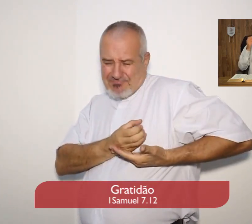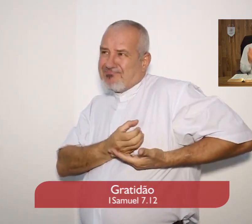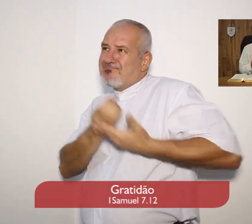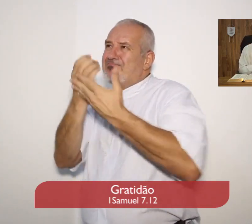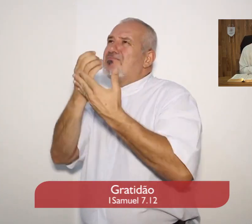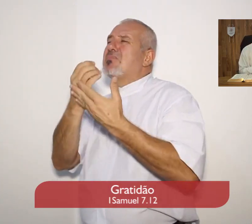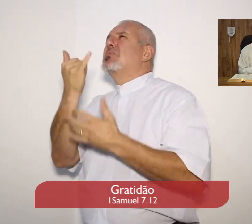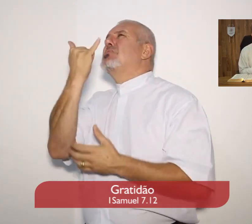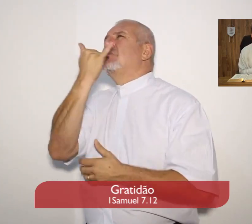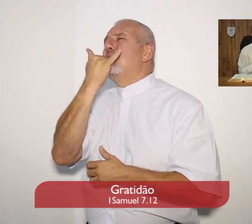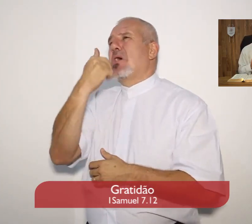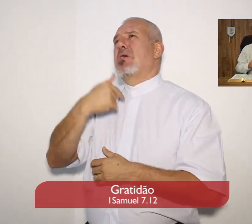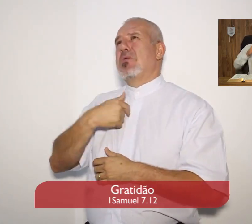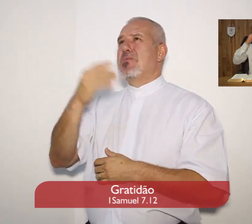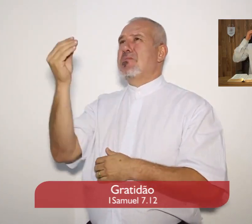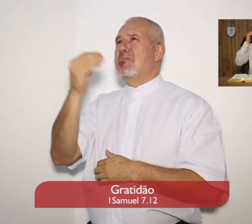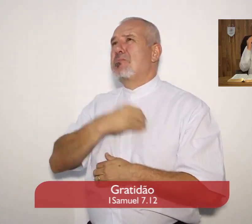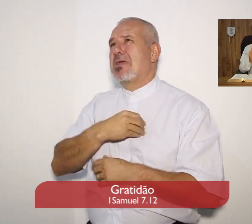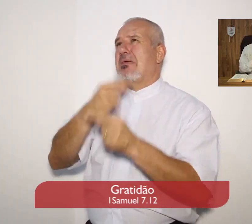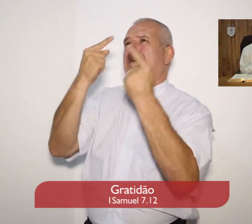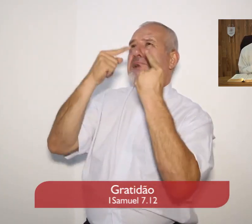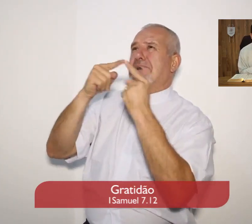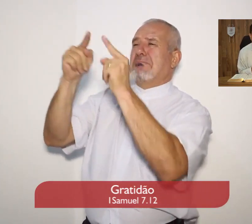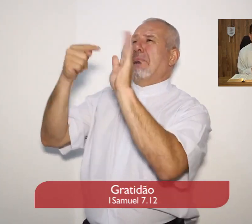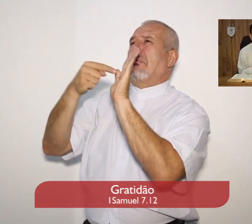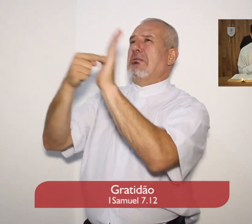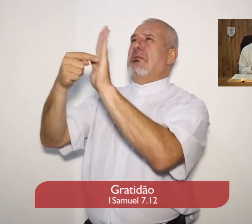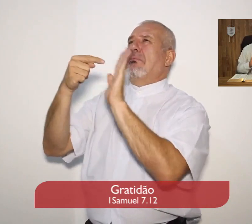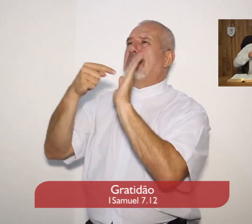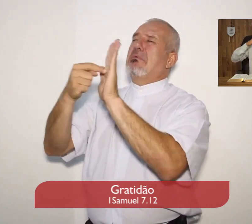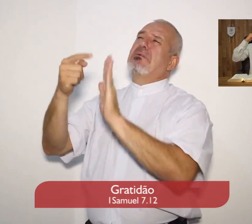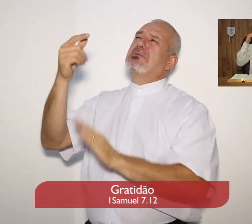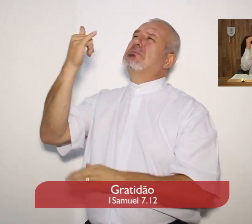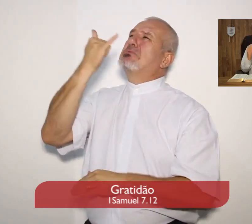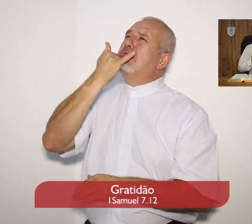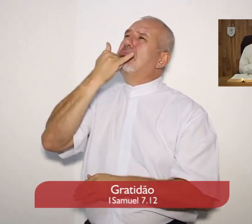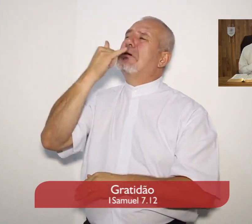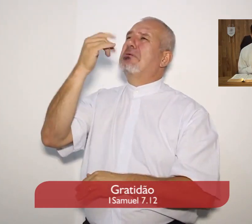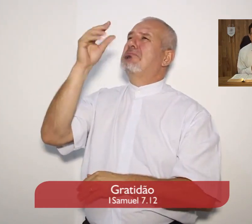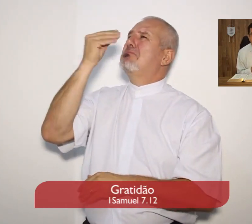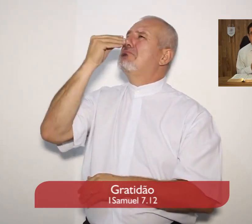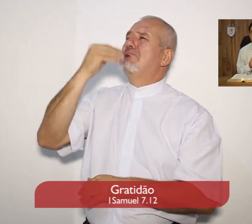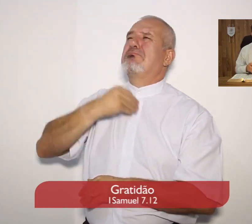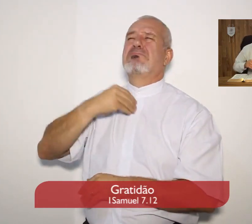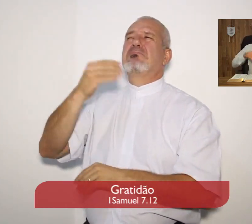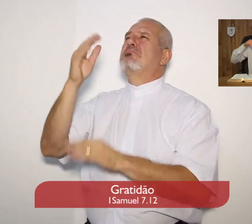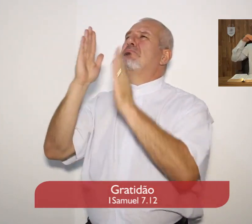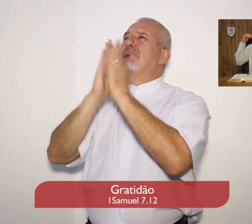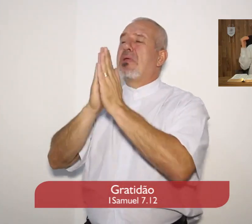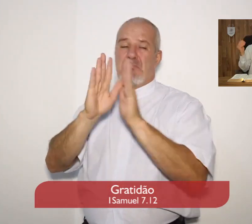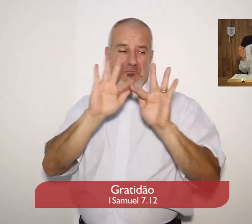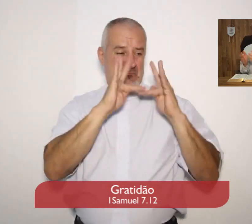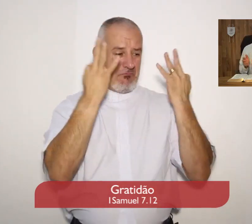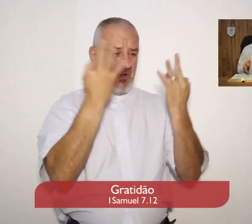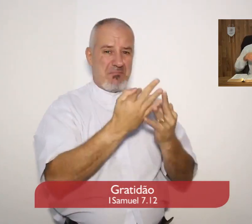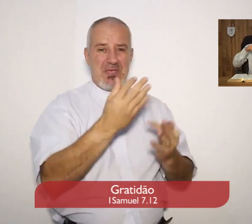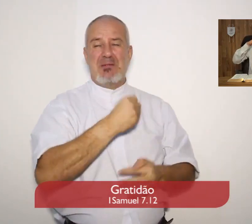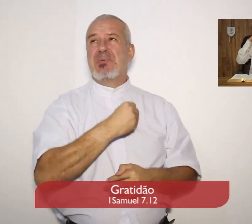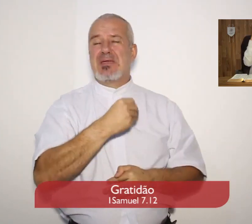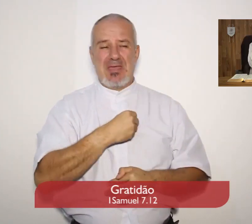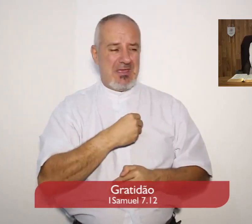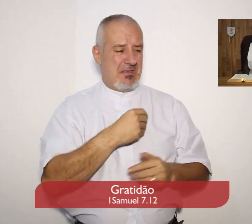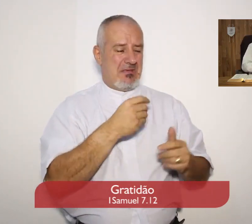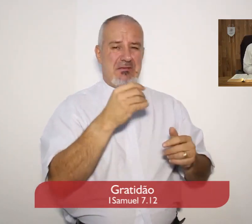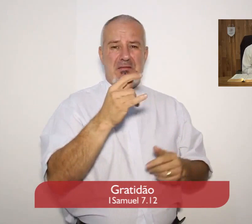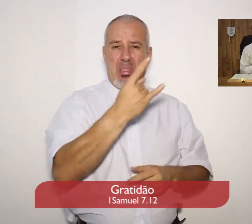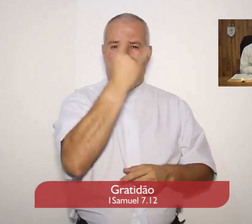eu pequei contra ti, eu pequei contra a tua palavra, eu pequei contra a minha família, eu pequei contra os meus vizinhos,